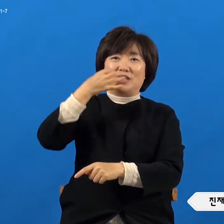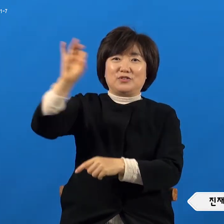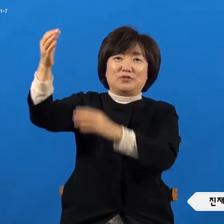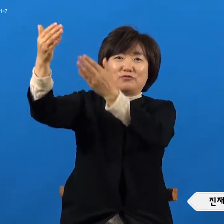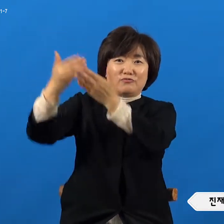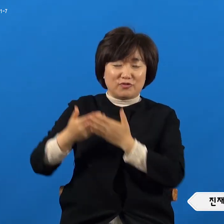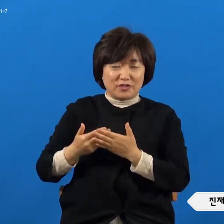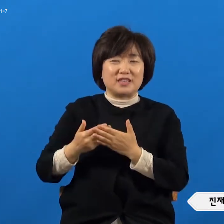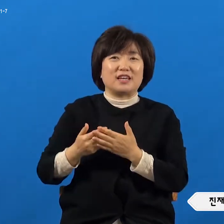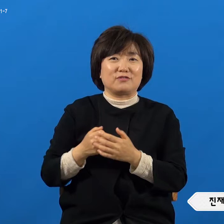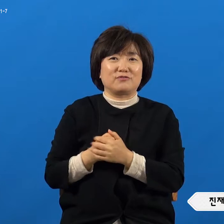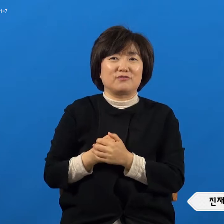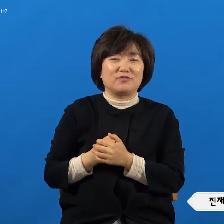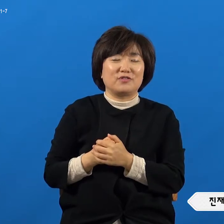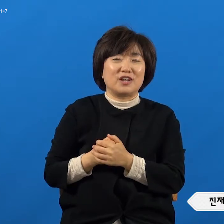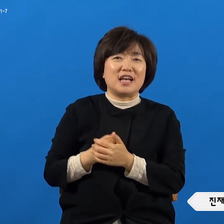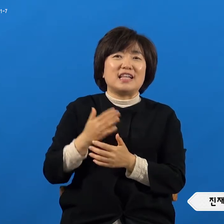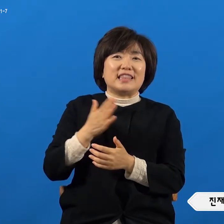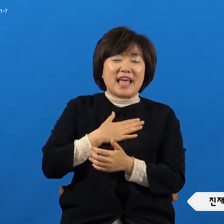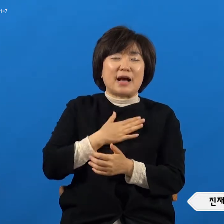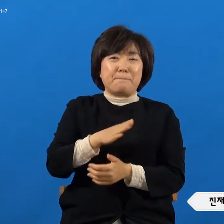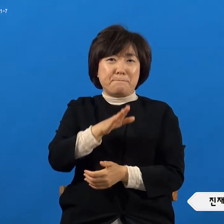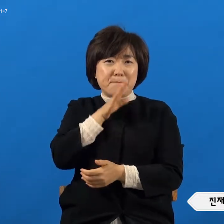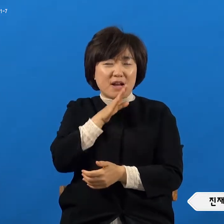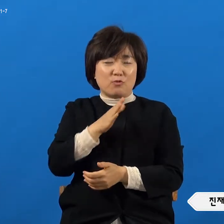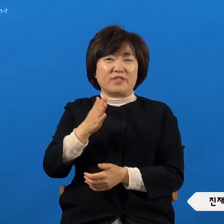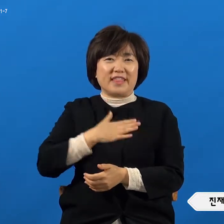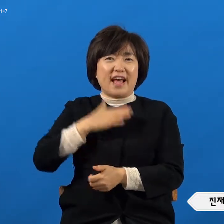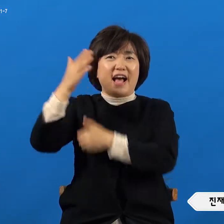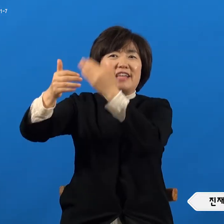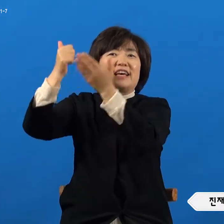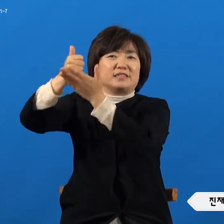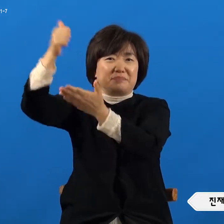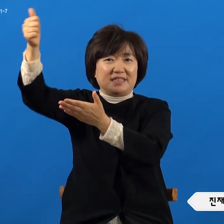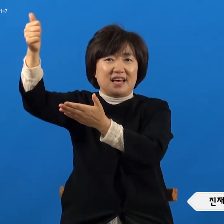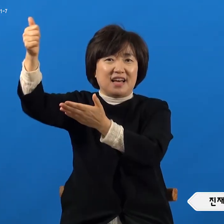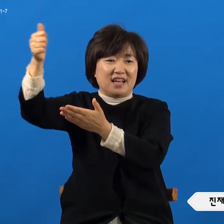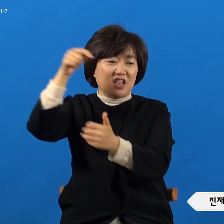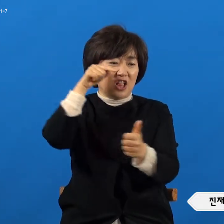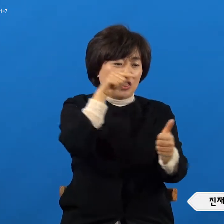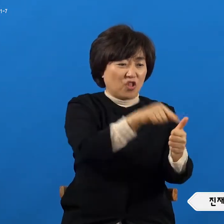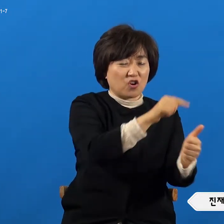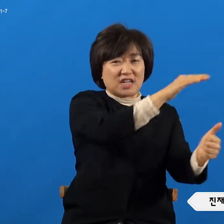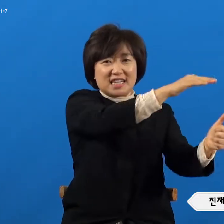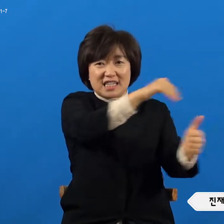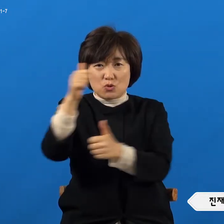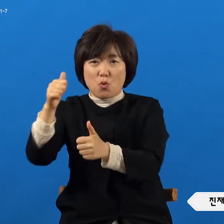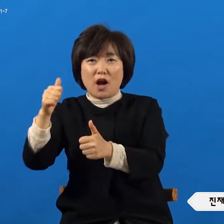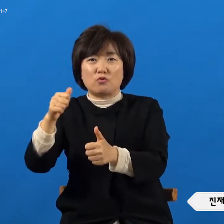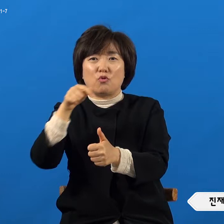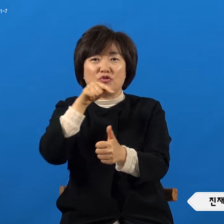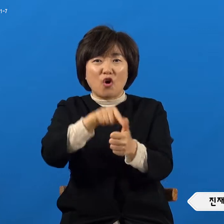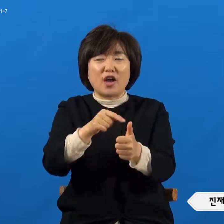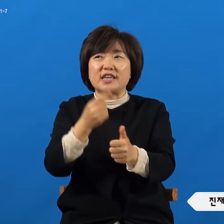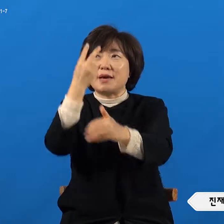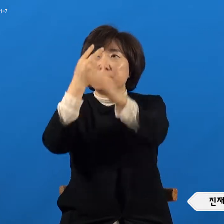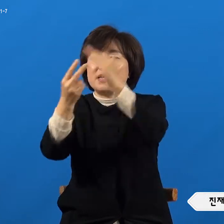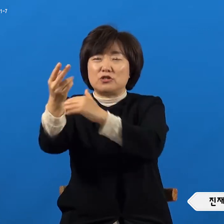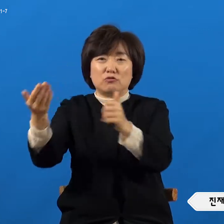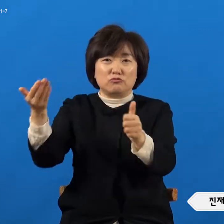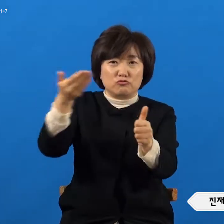나는 바로 그 하나님이다. 너를 인도해내고 너의 비전을 주고 그 비전을